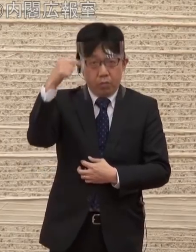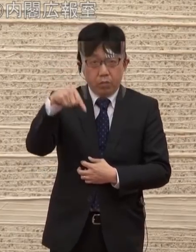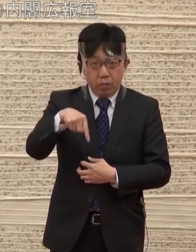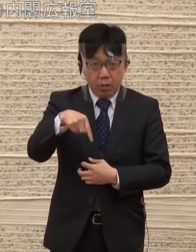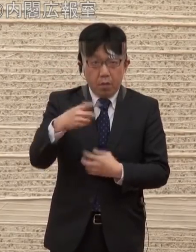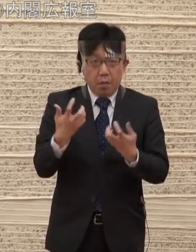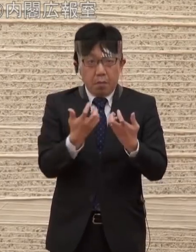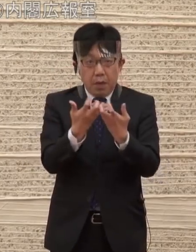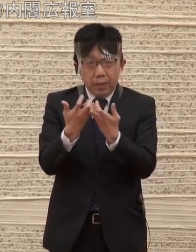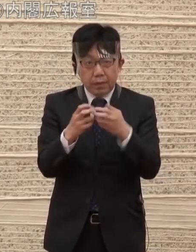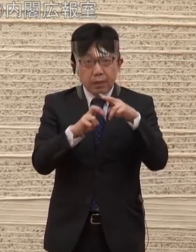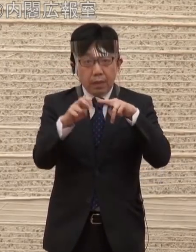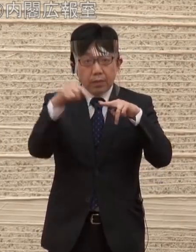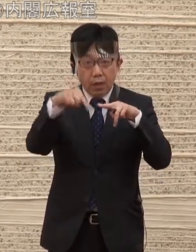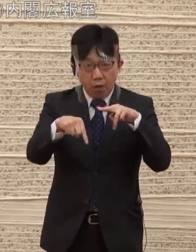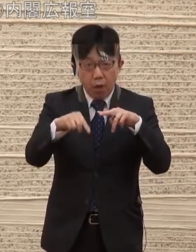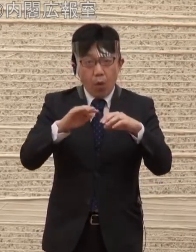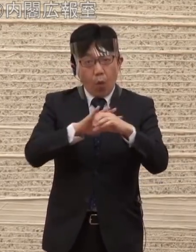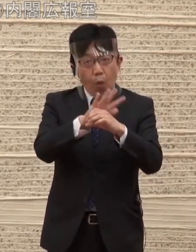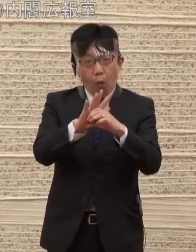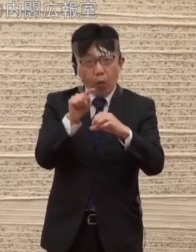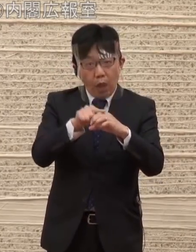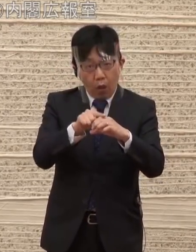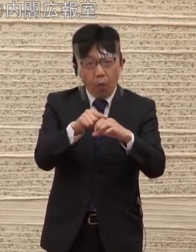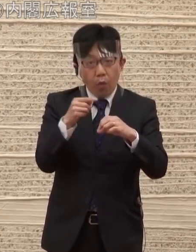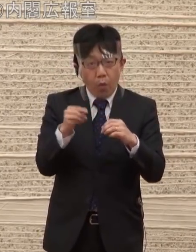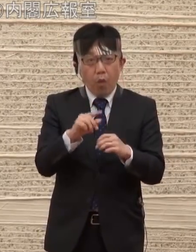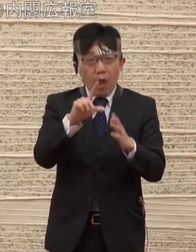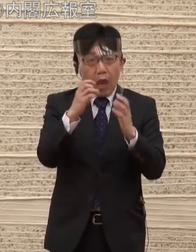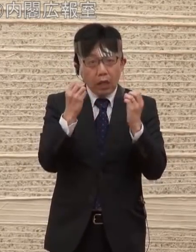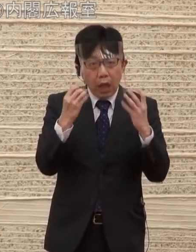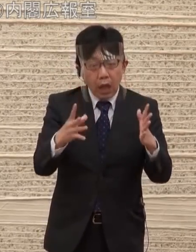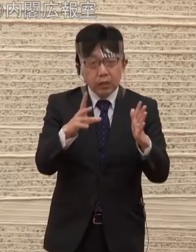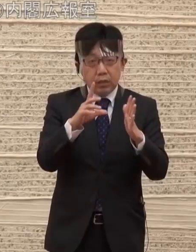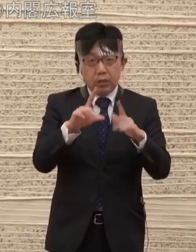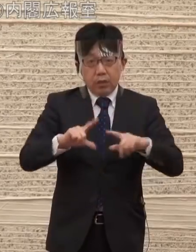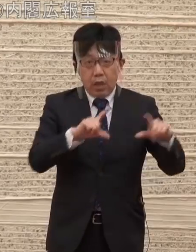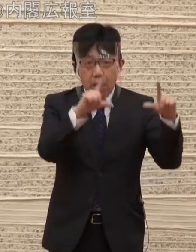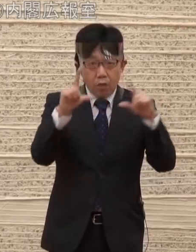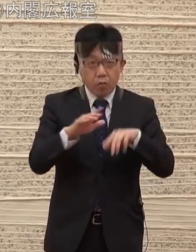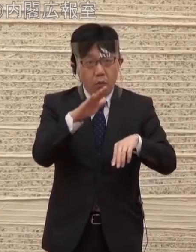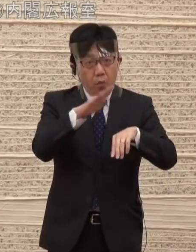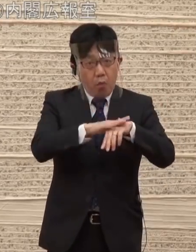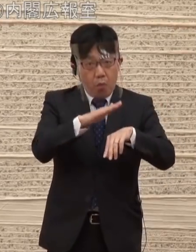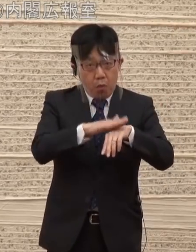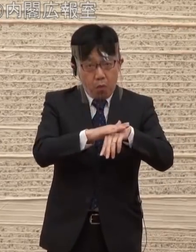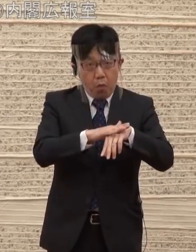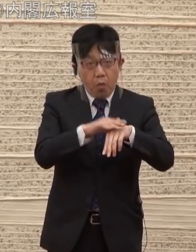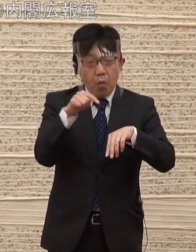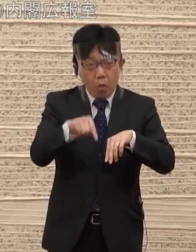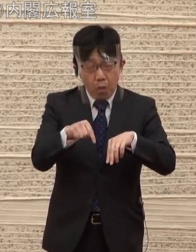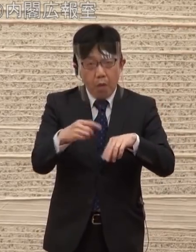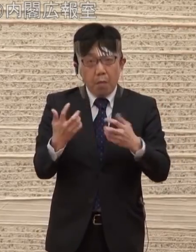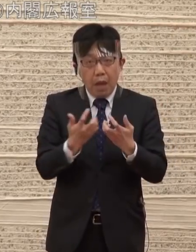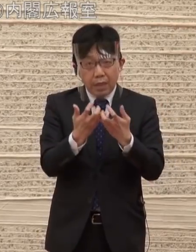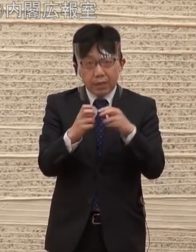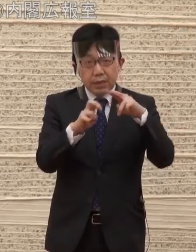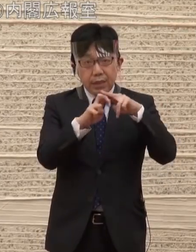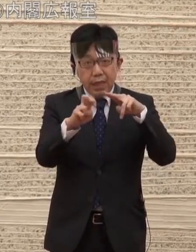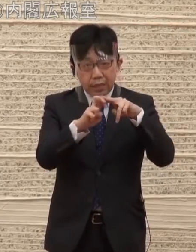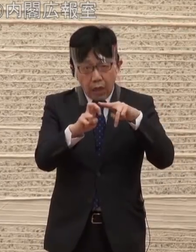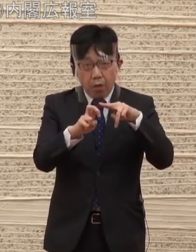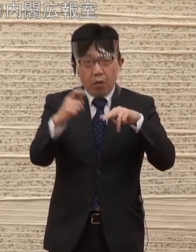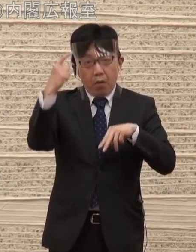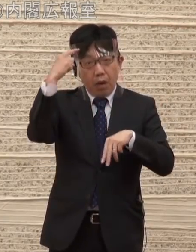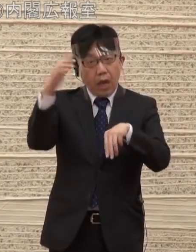コロナの時代の新たな日常の象徴のひとつだと思いますが総理は満員電車というものをどう考え